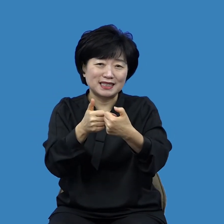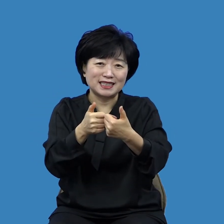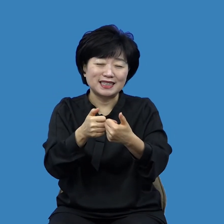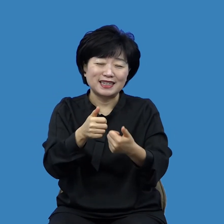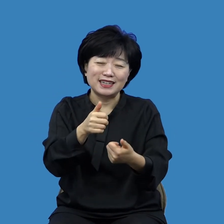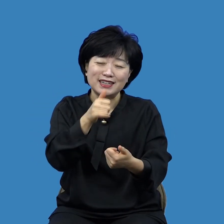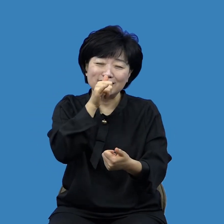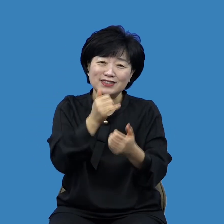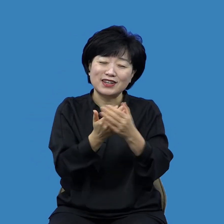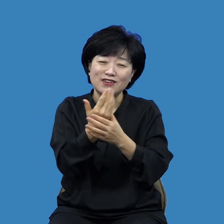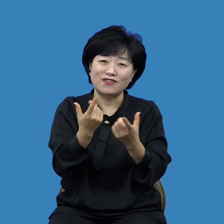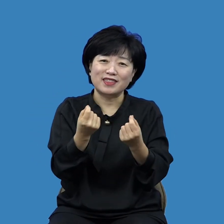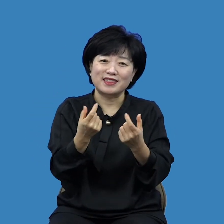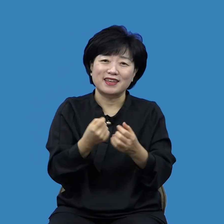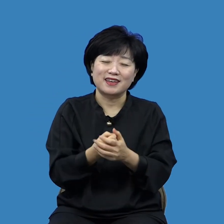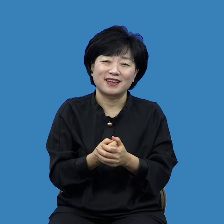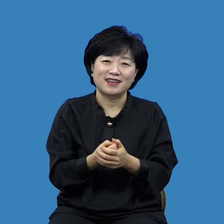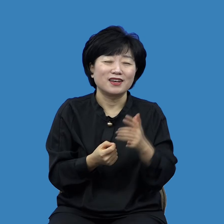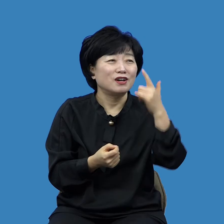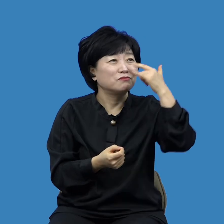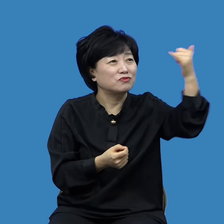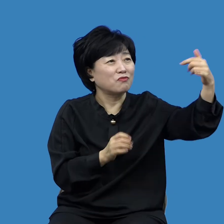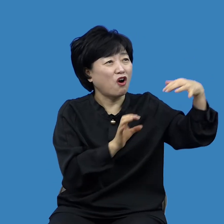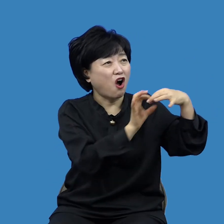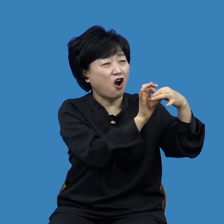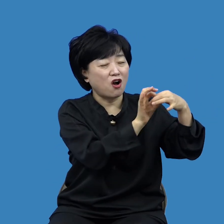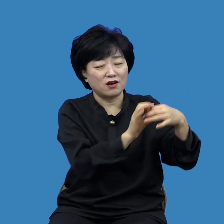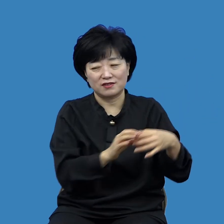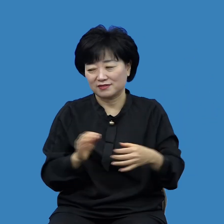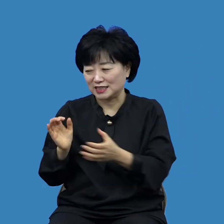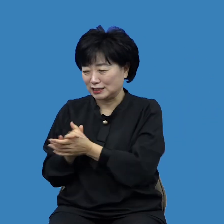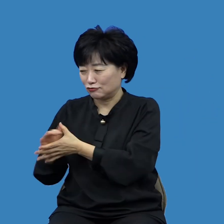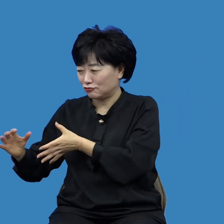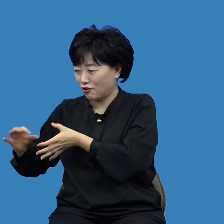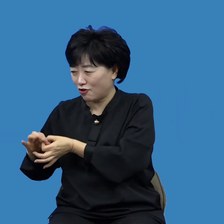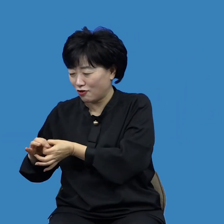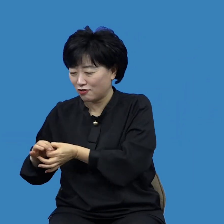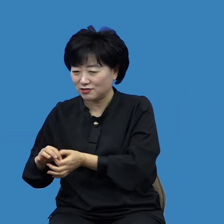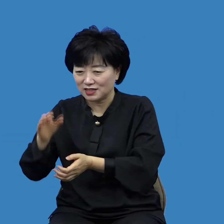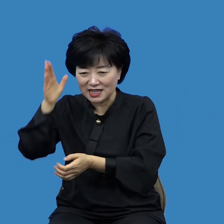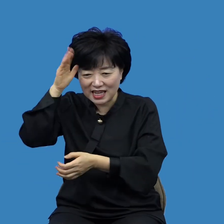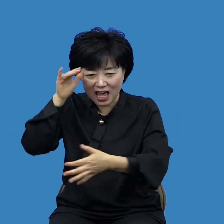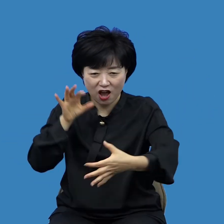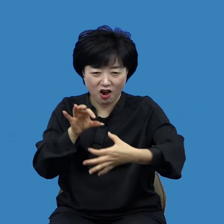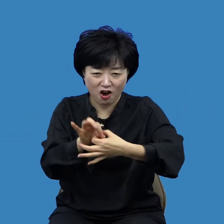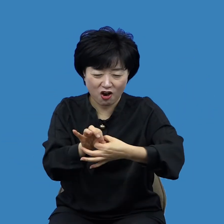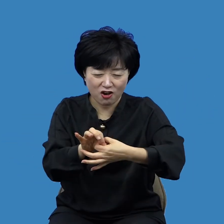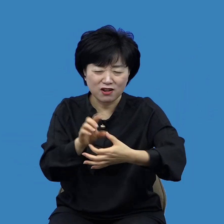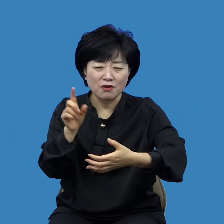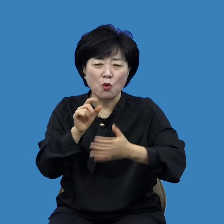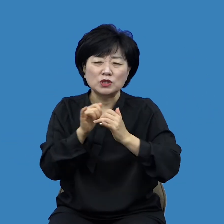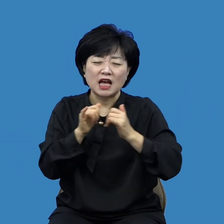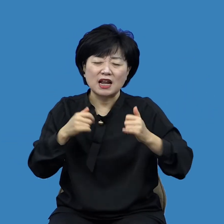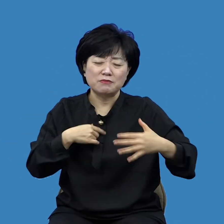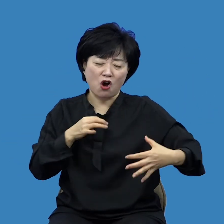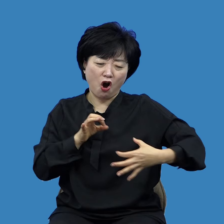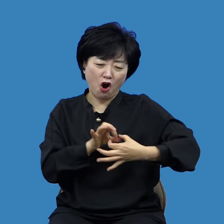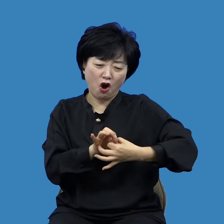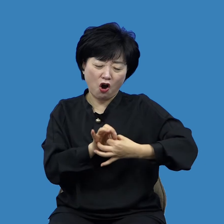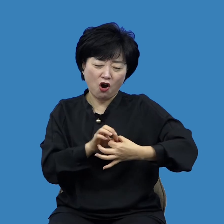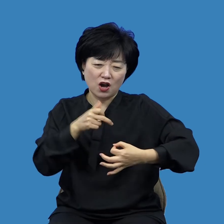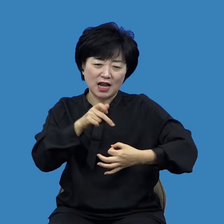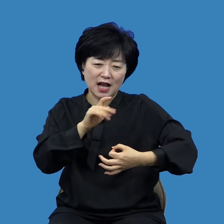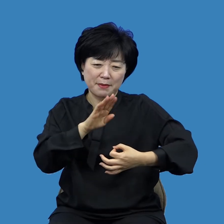저희가 사람은 말이에요, 부모를 카바드하든지 친구를 카바드하든지 아니면 자기 집 개를 카바드하든지 하여간 뭔가는